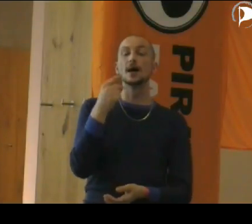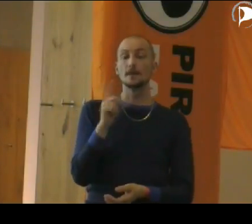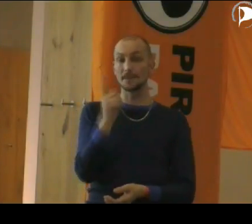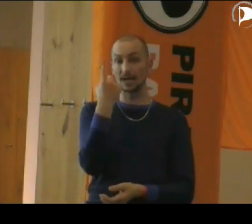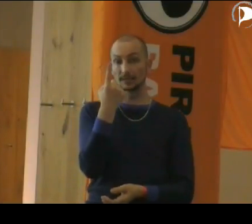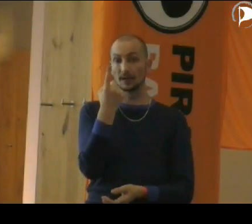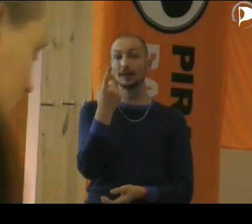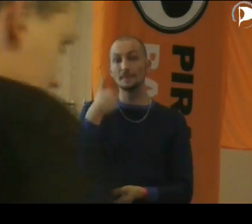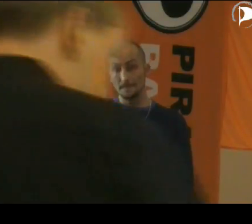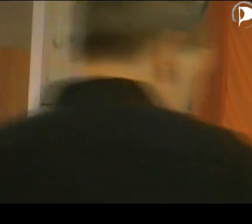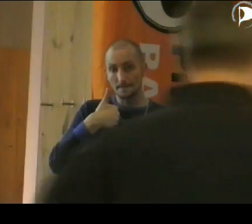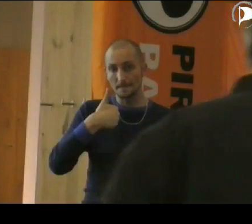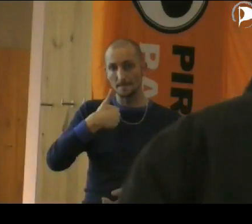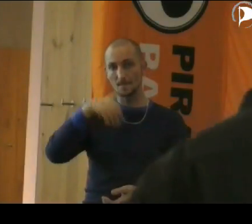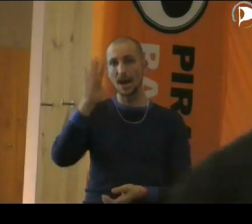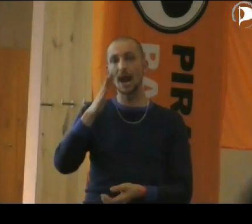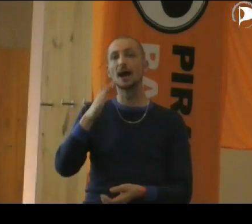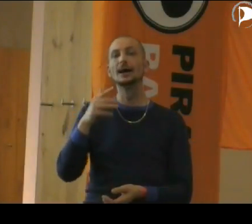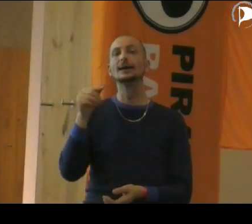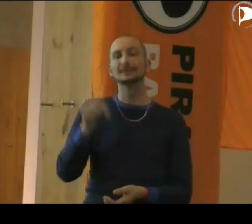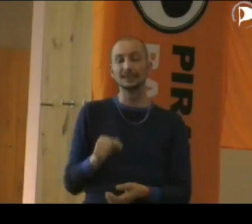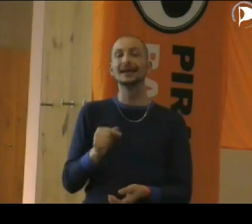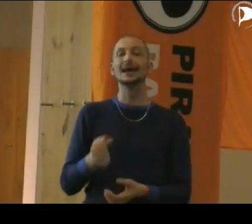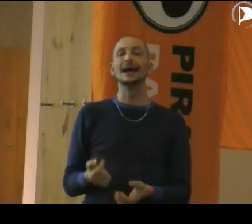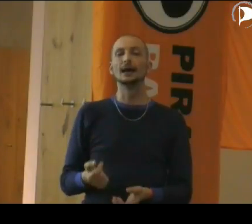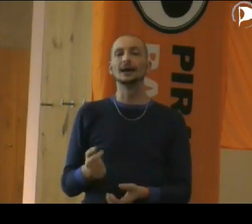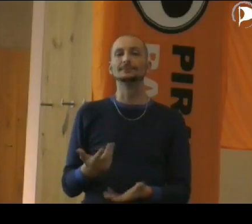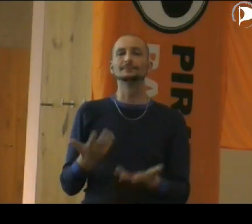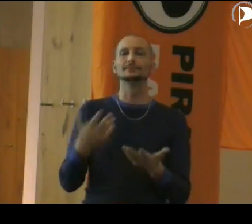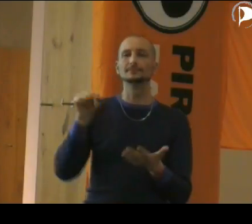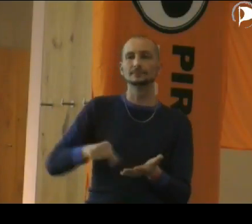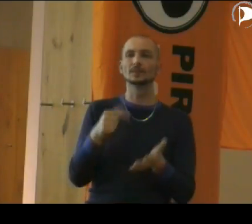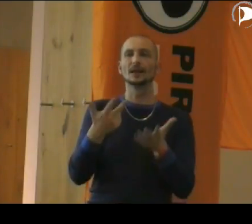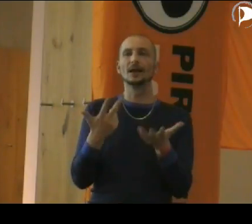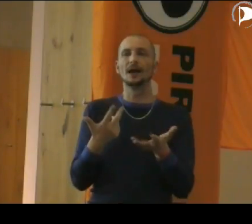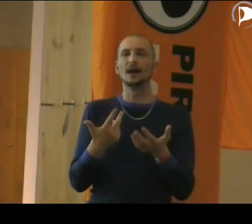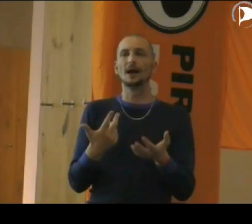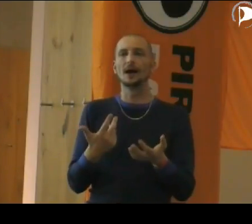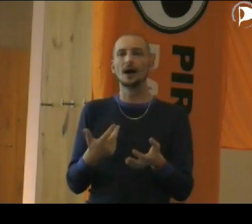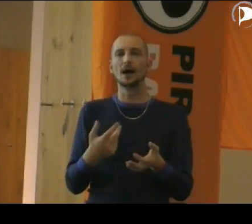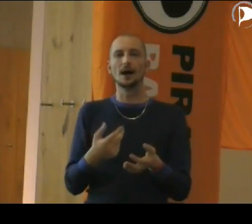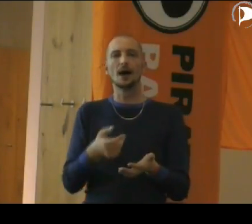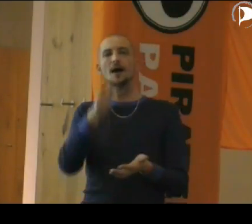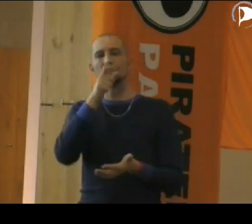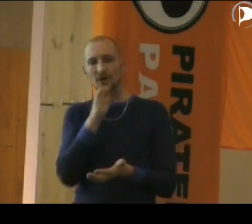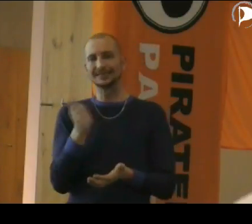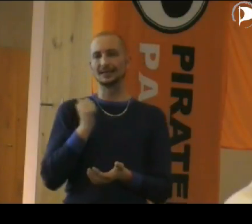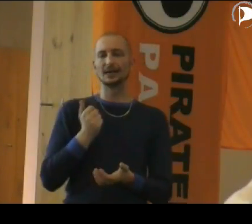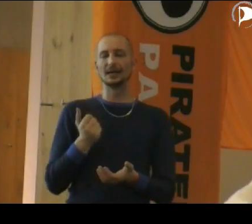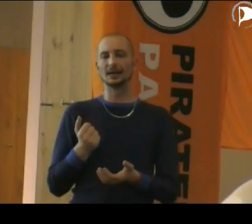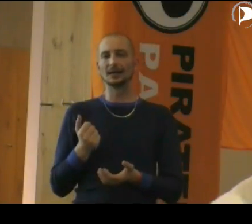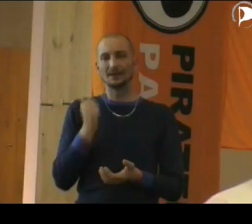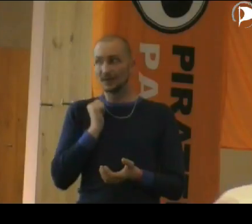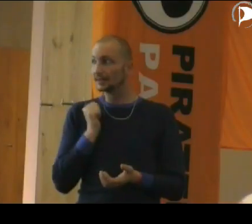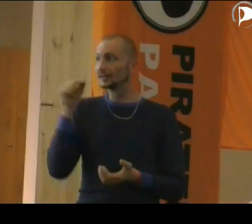mehr nicht weil ich im bild als einen beisitzer der noch leben gekommen wenn ein schatzmeister so hat das